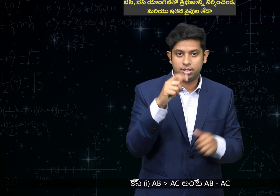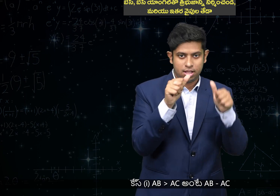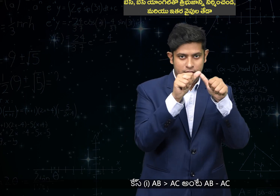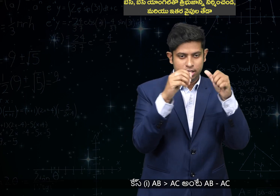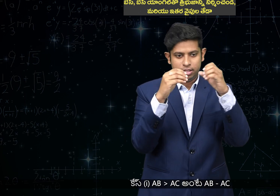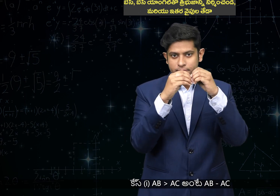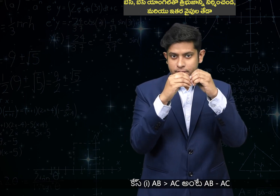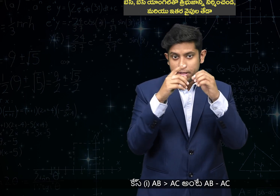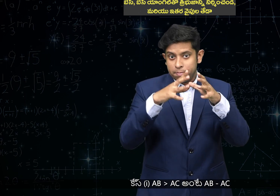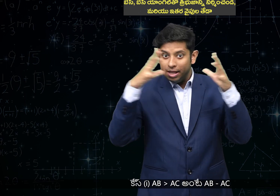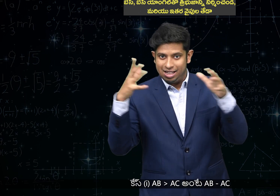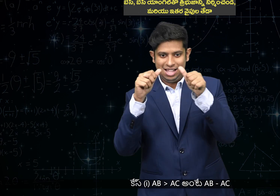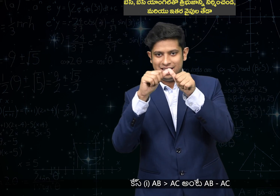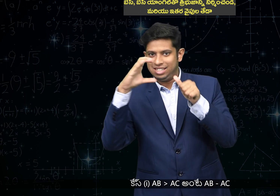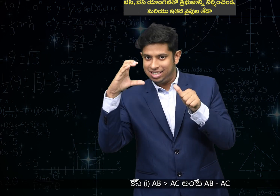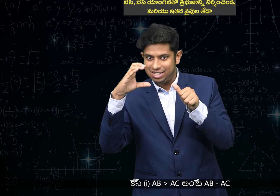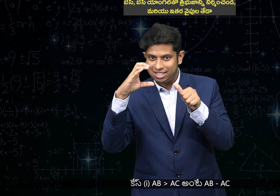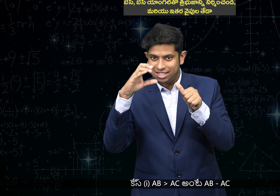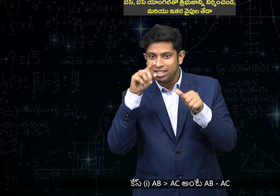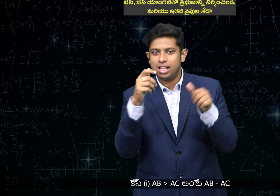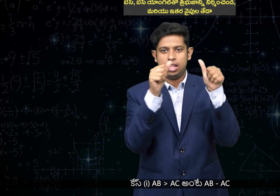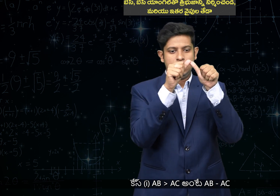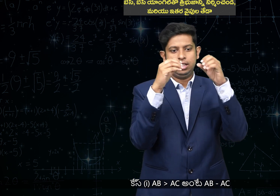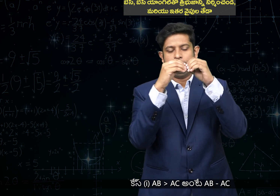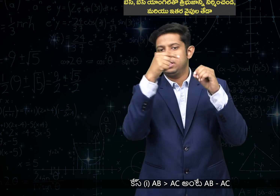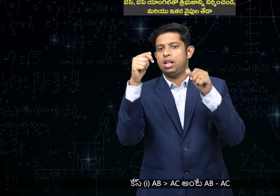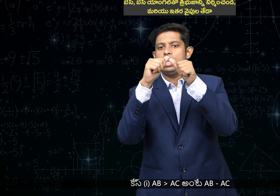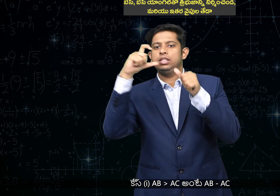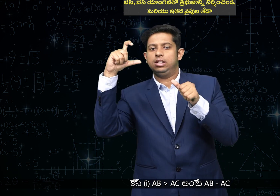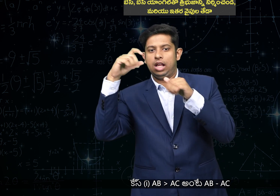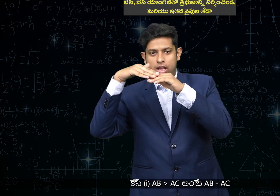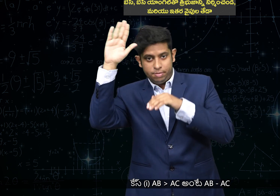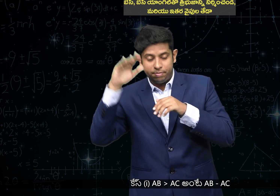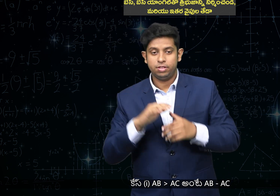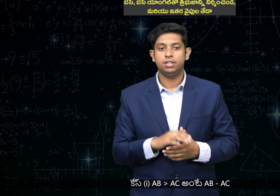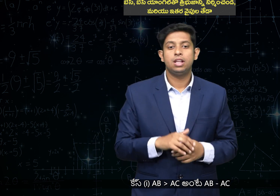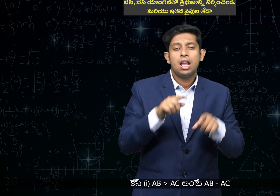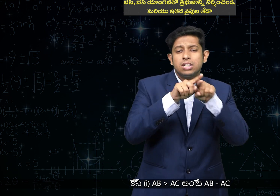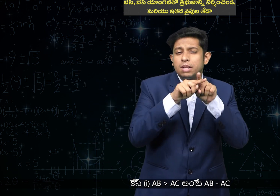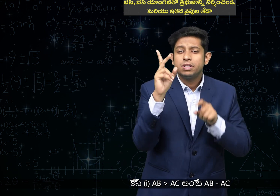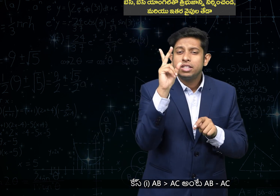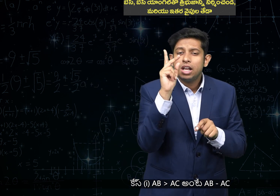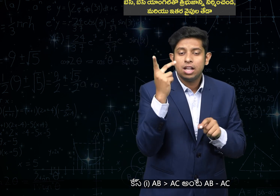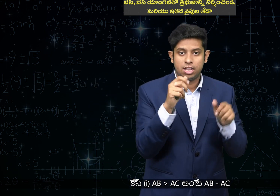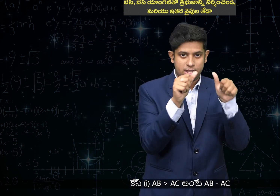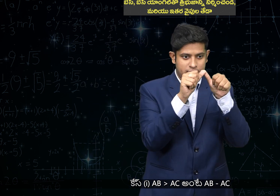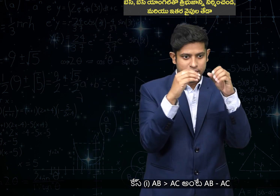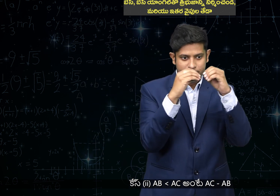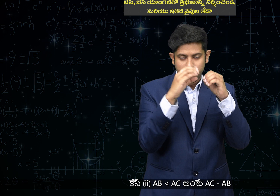కేస్ 1, ఏబీ గ్రేటర్ దెన్ ఏసీ అంటే ఏబీ మైనస్ ఏసీ.